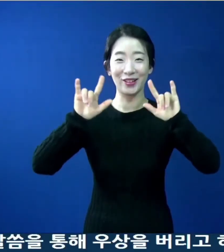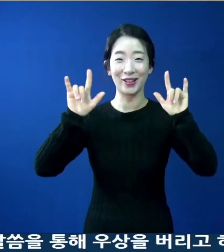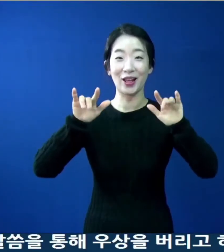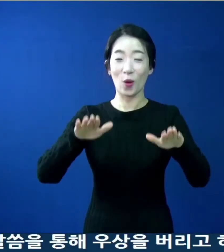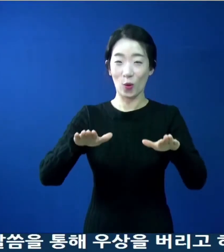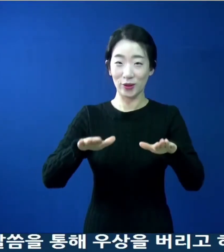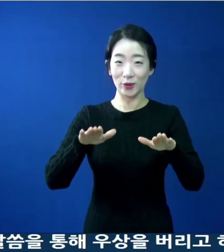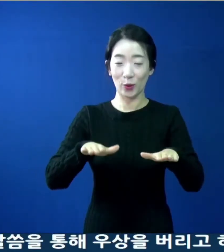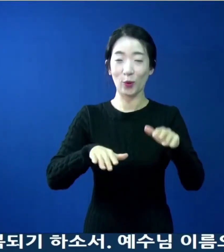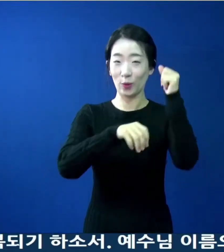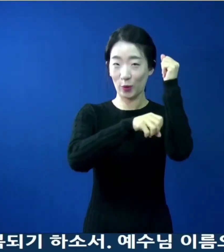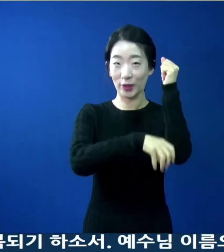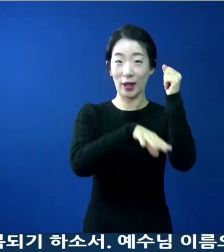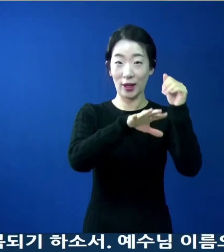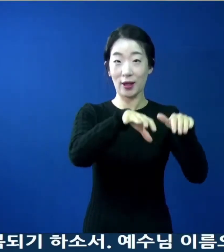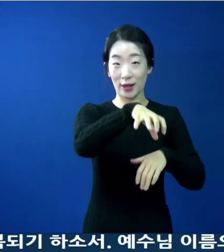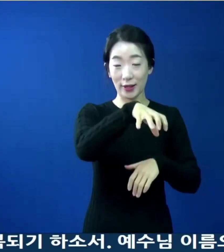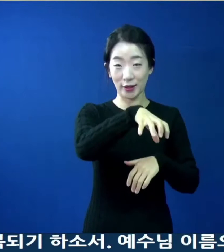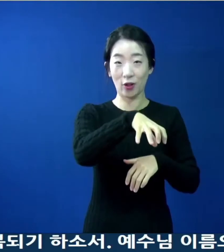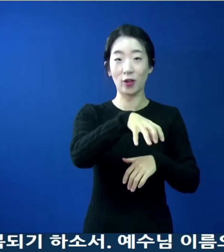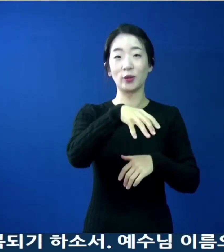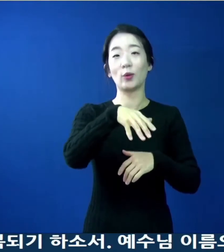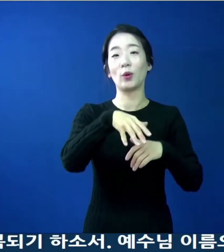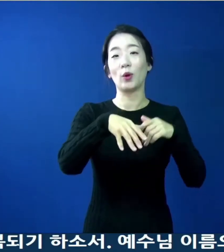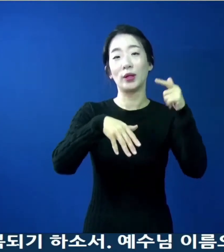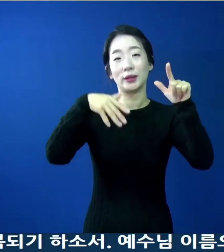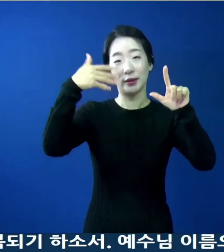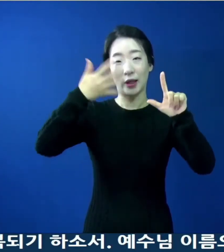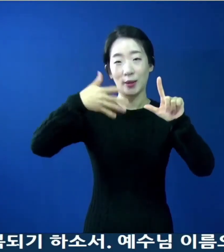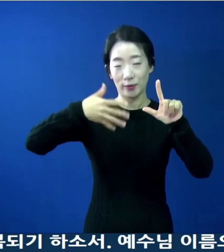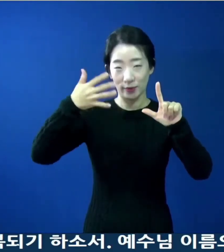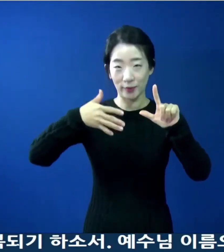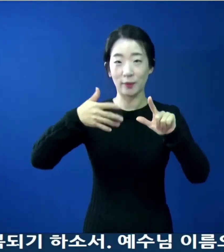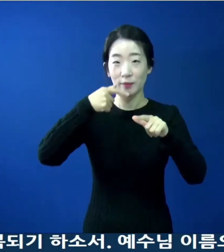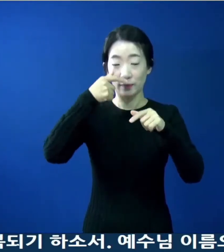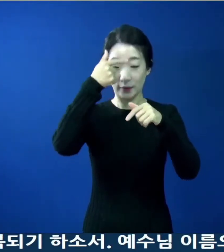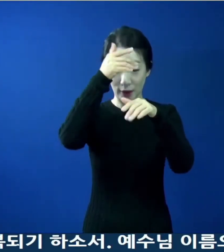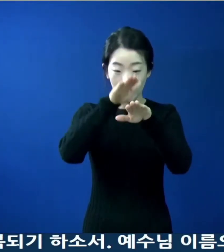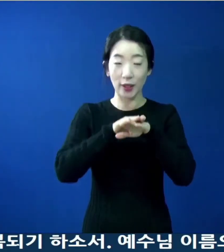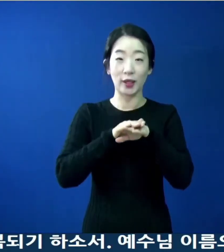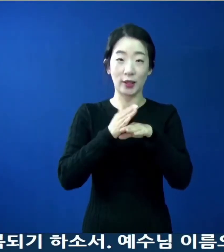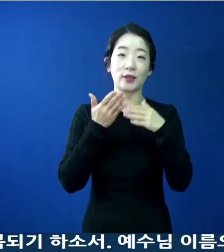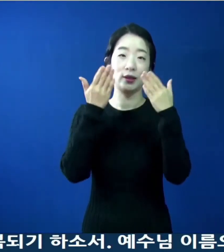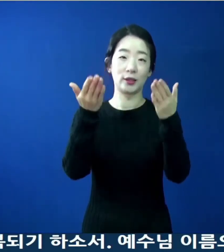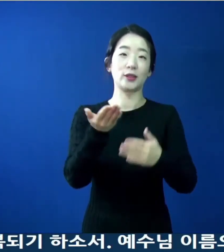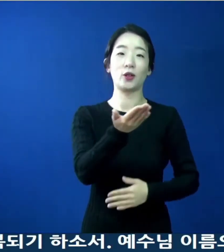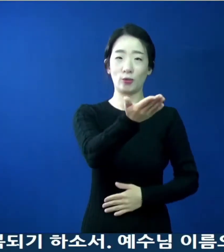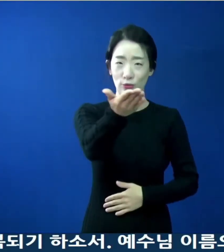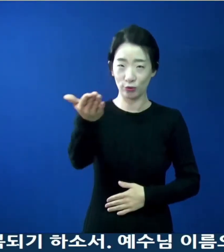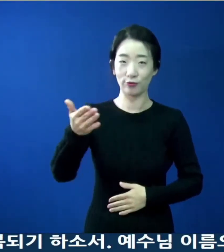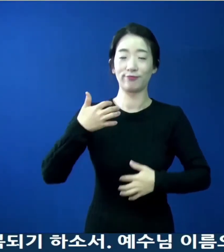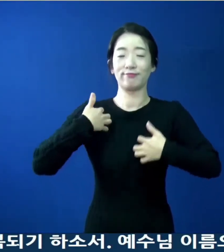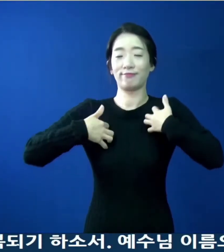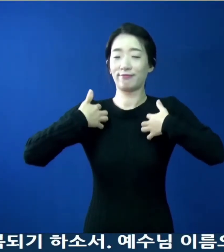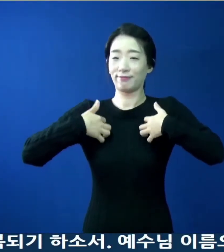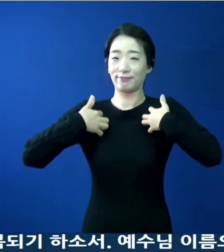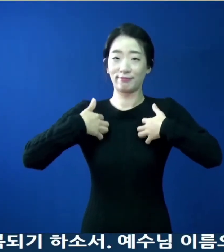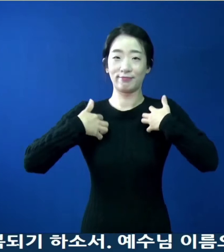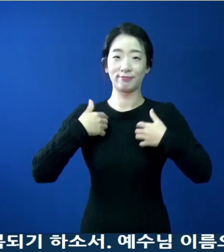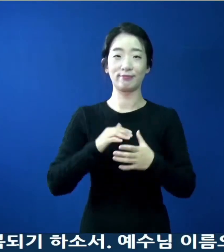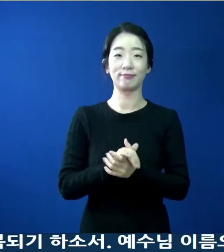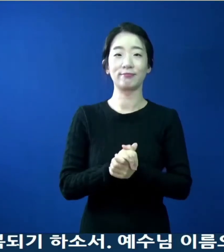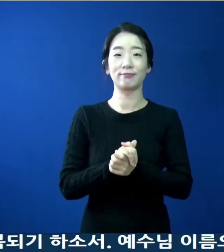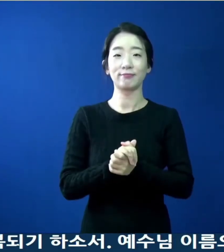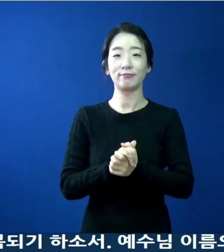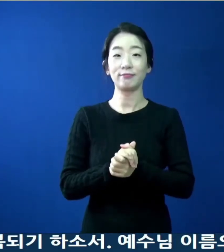오늘도 본당에서 또 실시간으로 영상으로 예배에 참석하시는 모든 하나님의 백성들을 환영합니다.